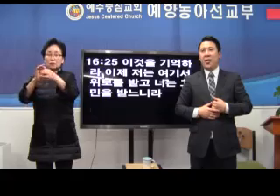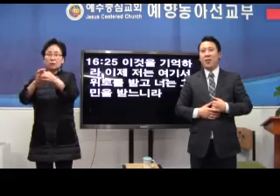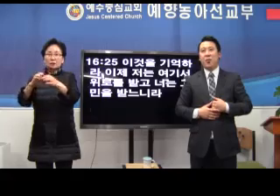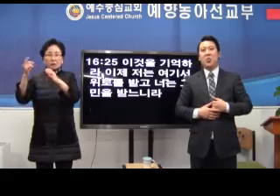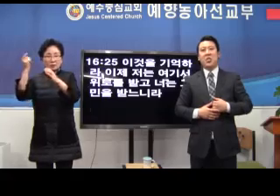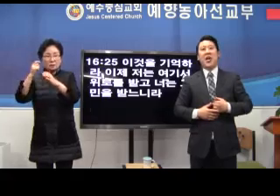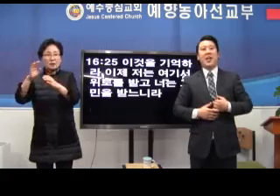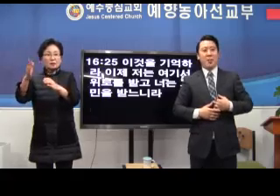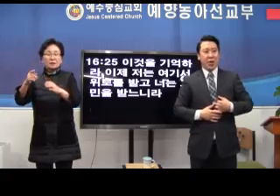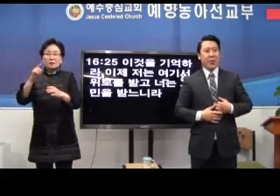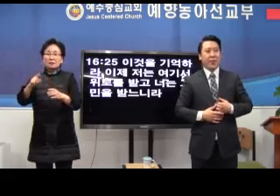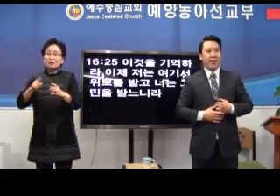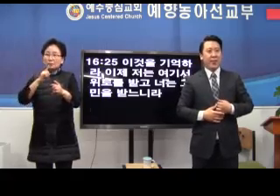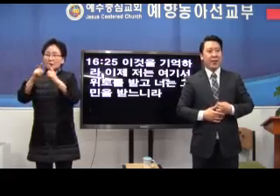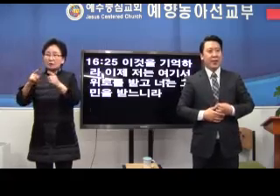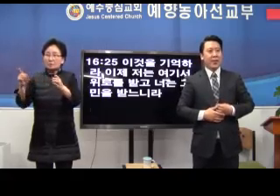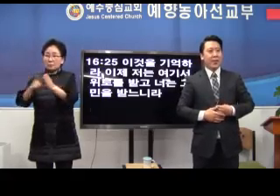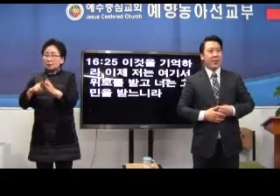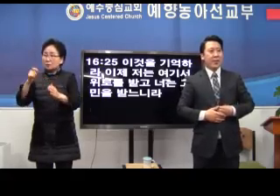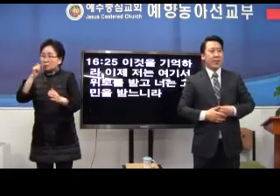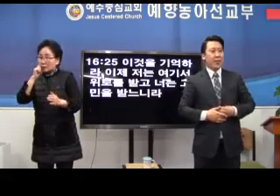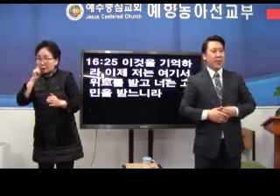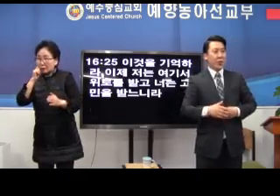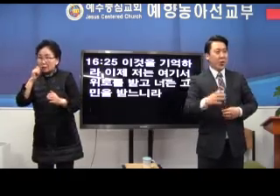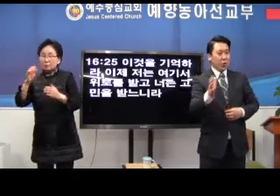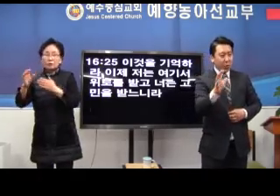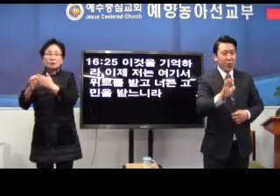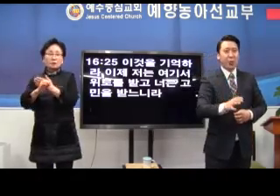말씀을 믿지 아니하면 너희가 천국에 올 수 없다.